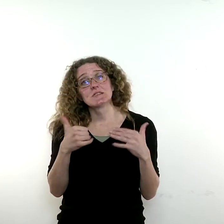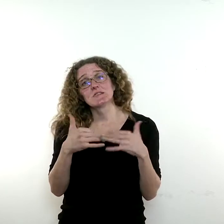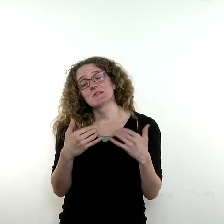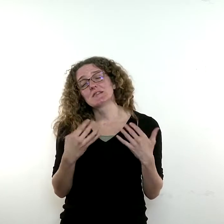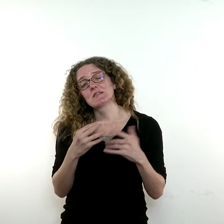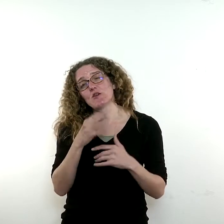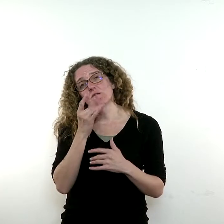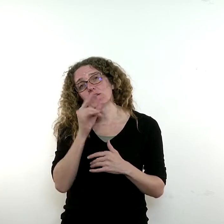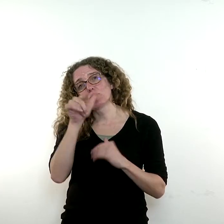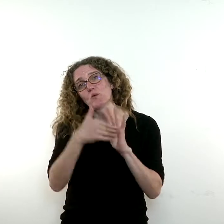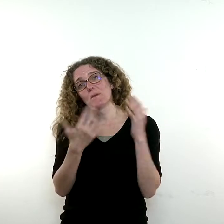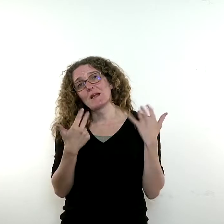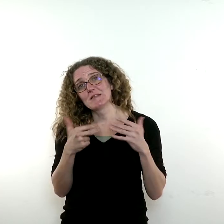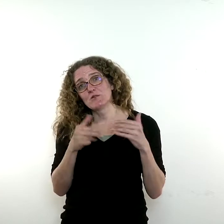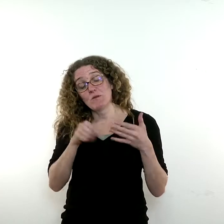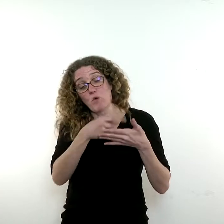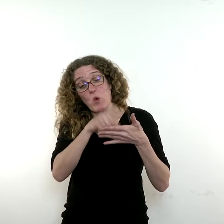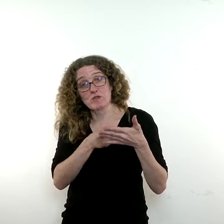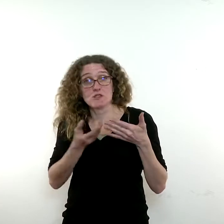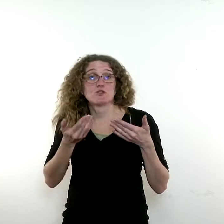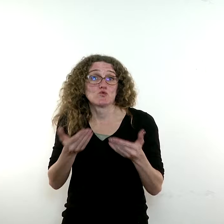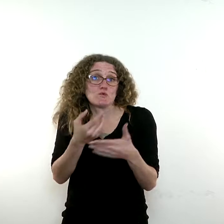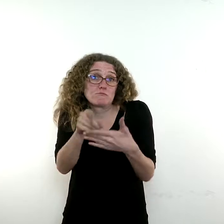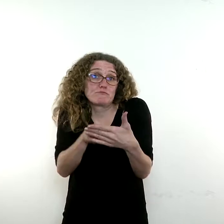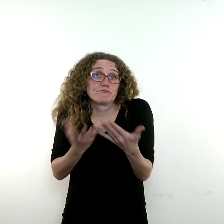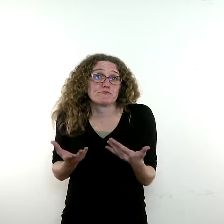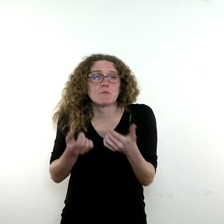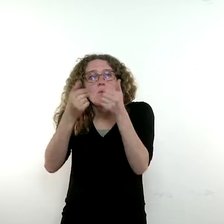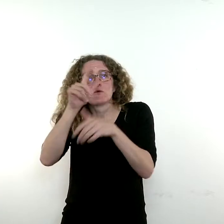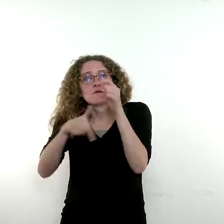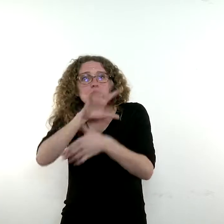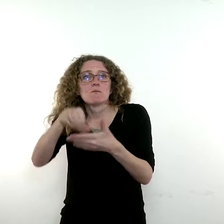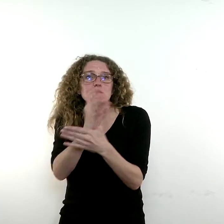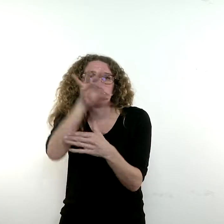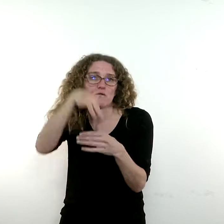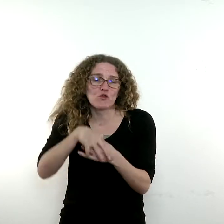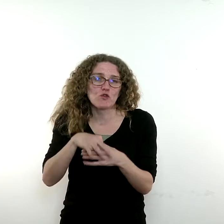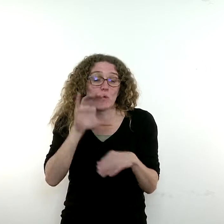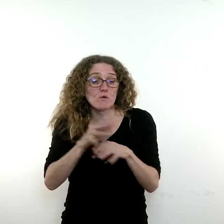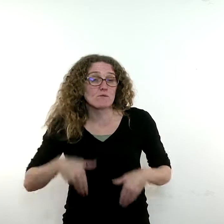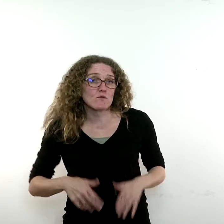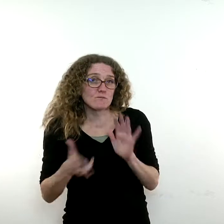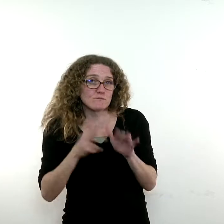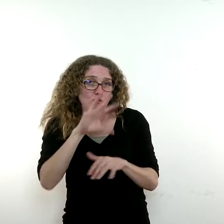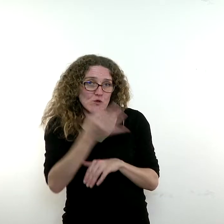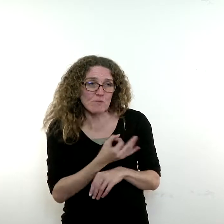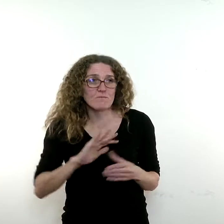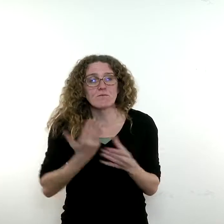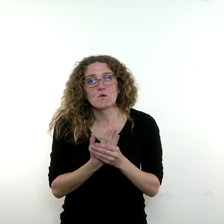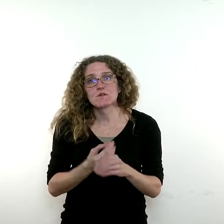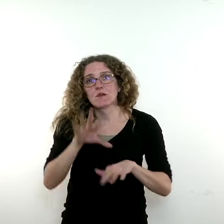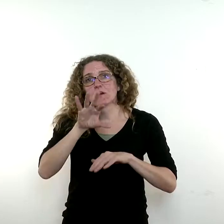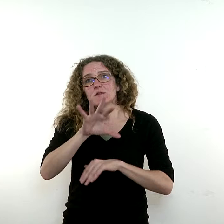Martas, Madame Yag et Madame Dreyfus-Toussy ne prennent pas part au vote. Contre? Abstention? Adopté à l'unanimité.